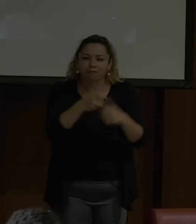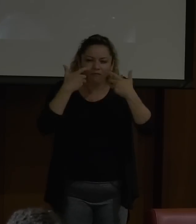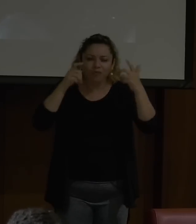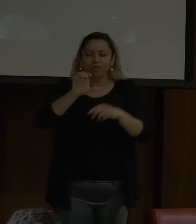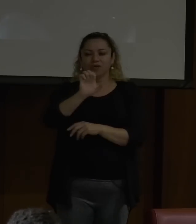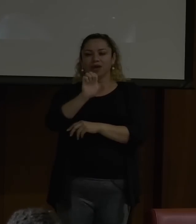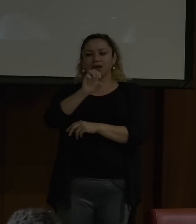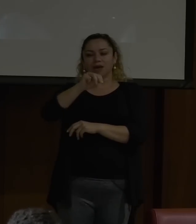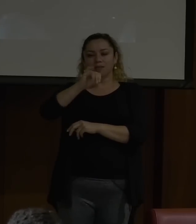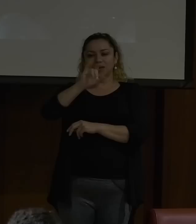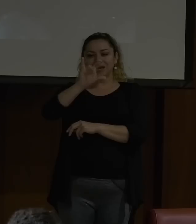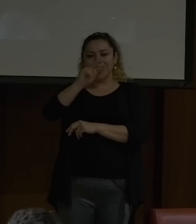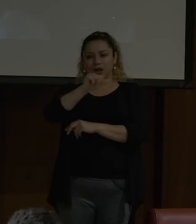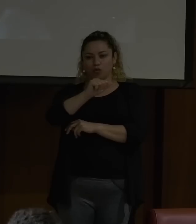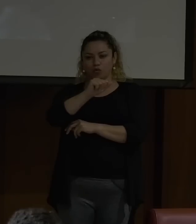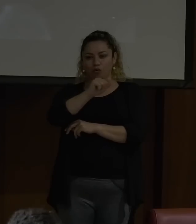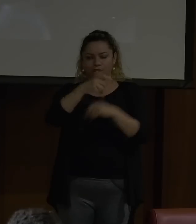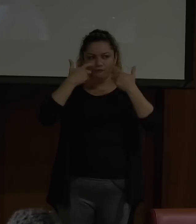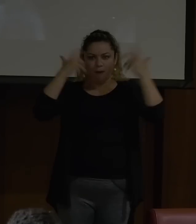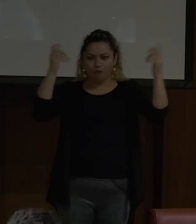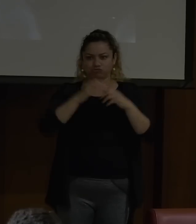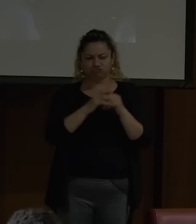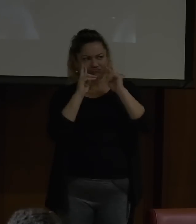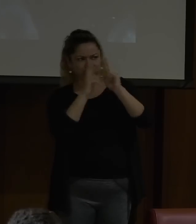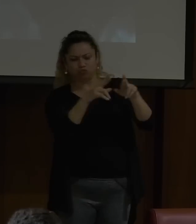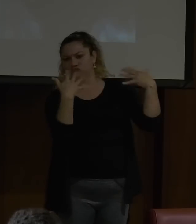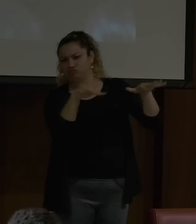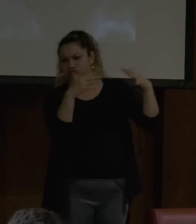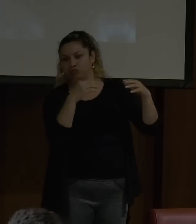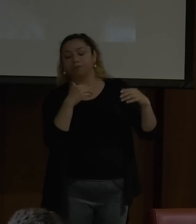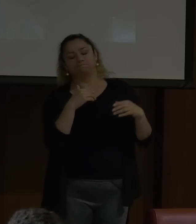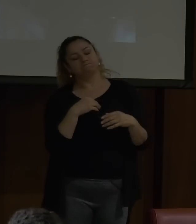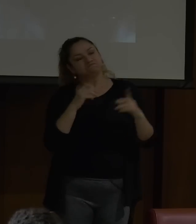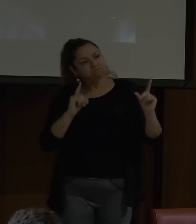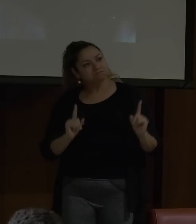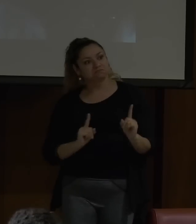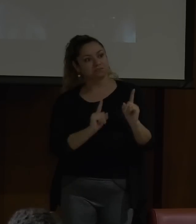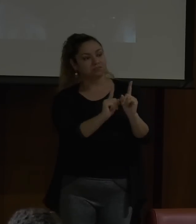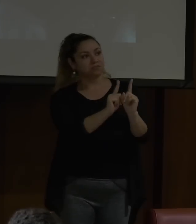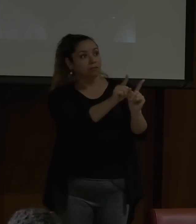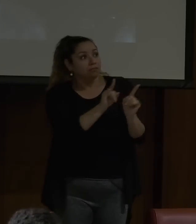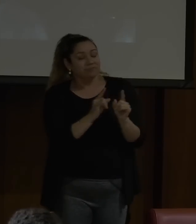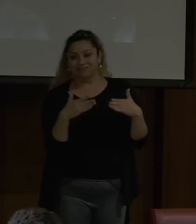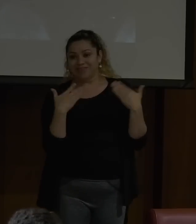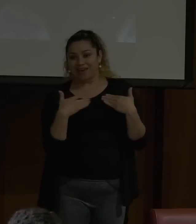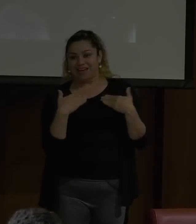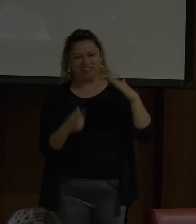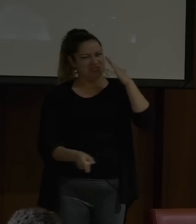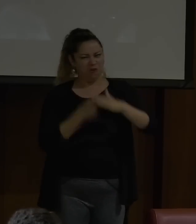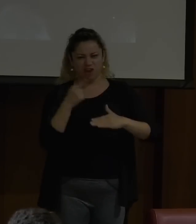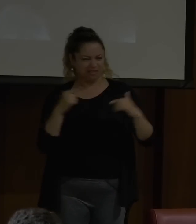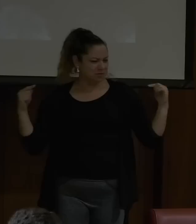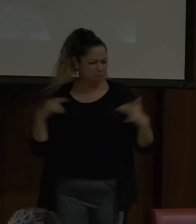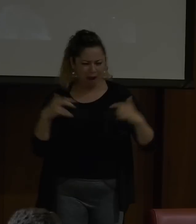años mayor que él y gozaba de prestigio en toda la provincia. Emiliano lo recibió con tanta alegría que de inmediato organizó una parranda